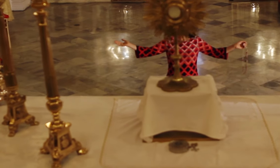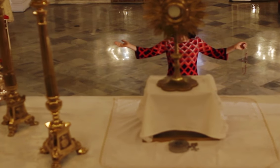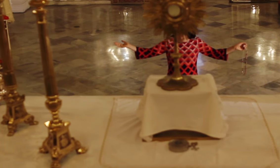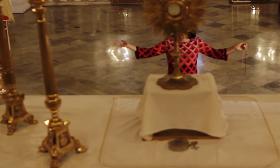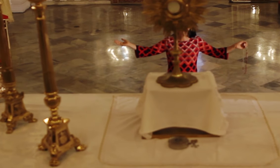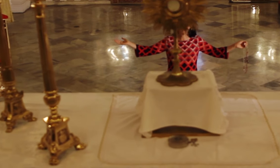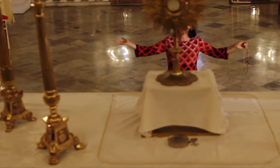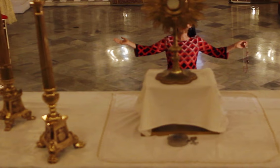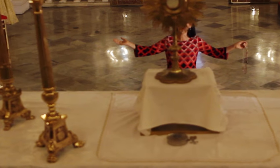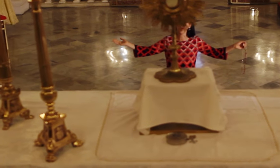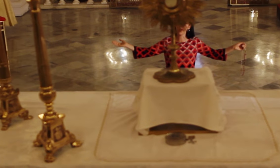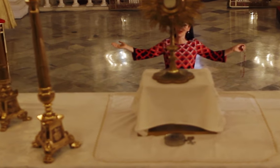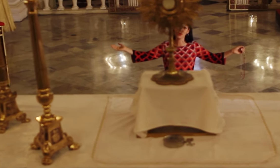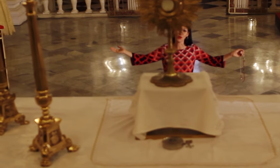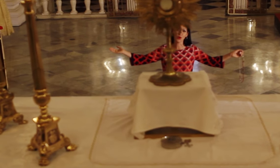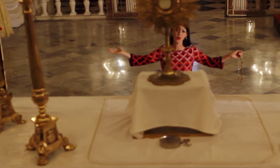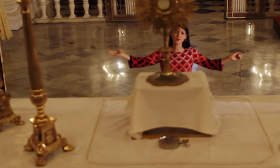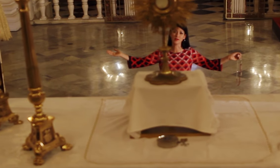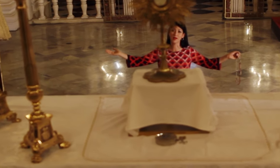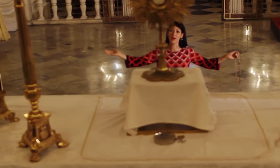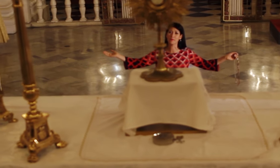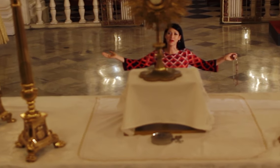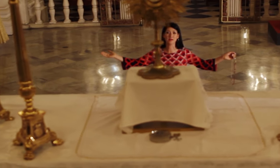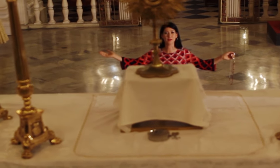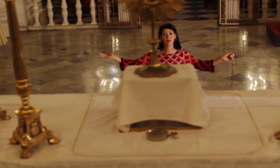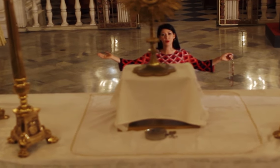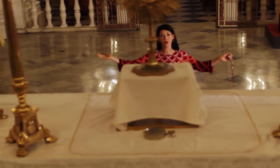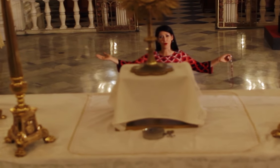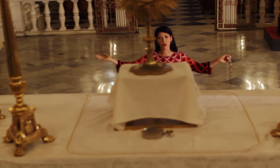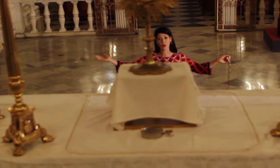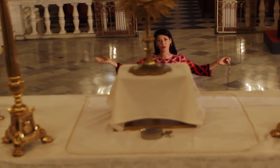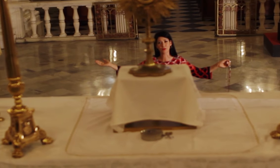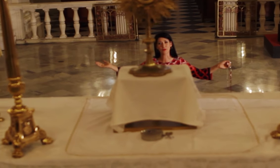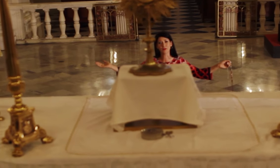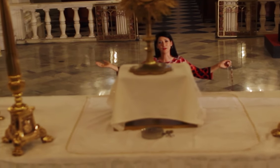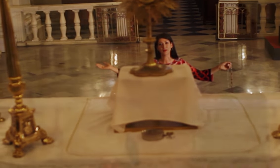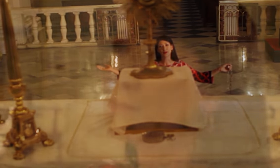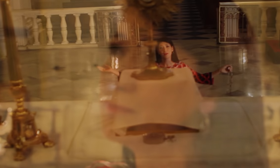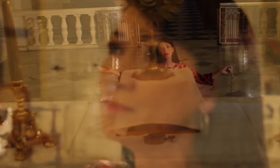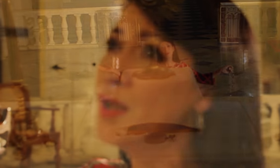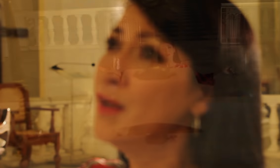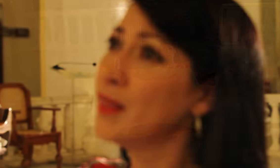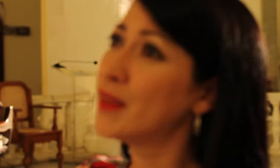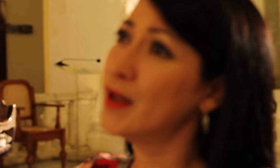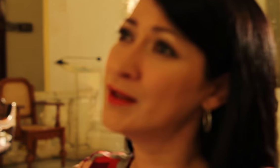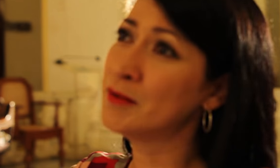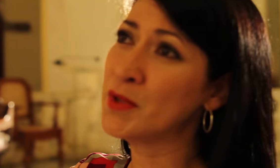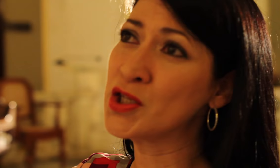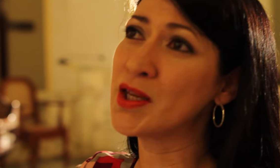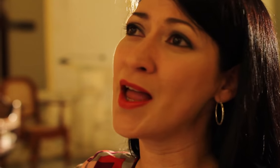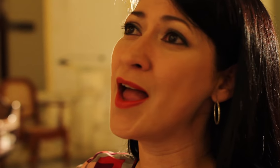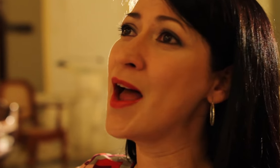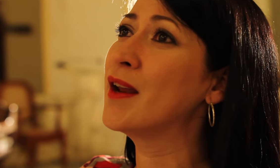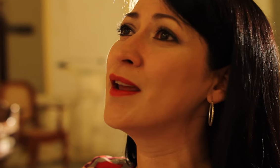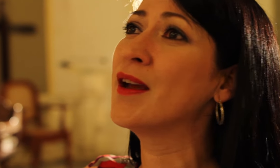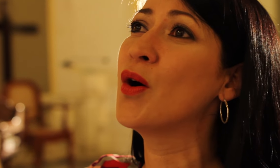dolorosa pasión, ten